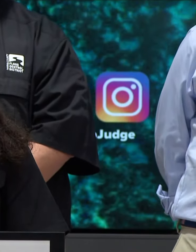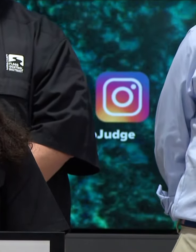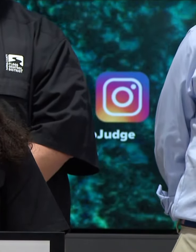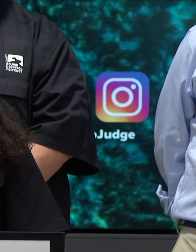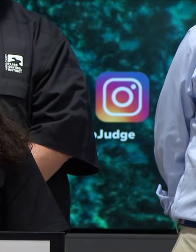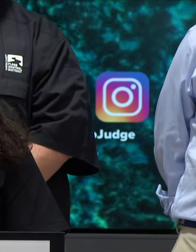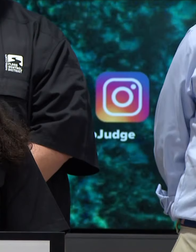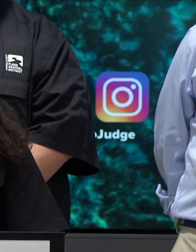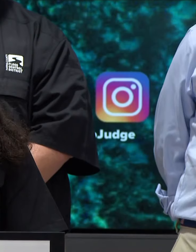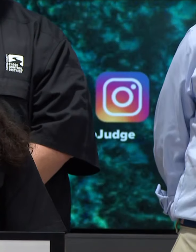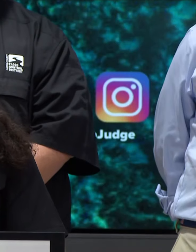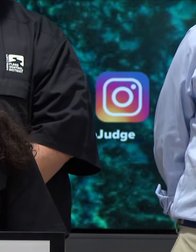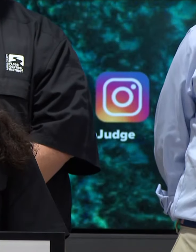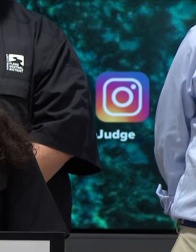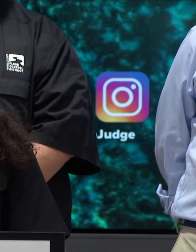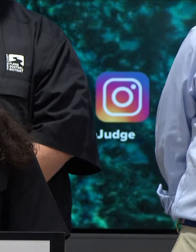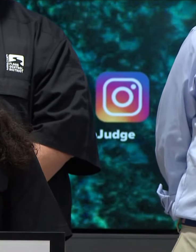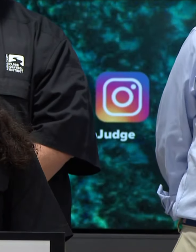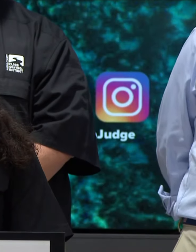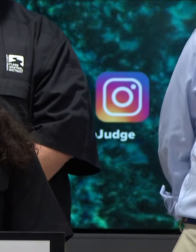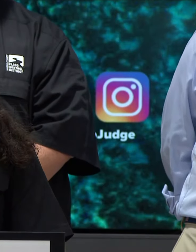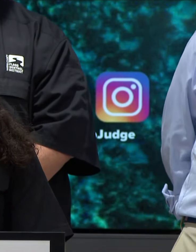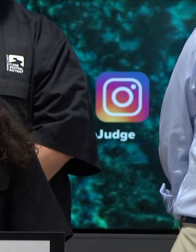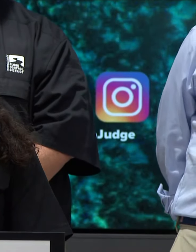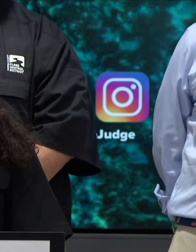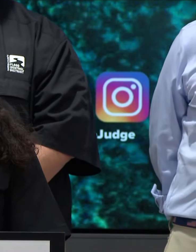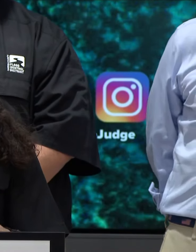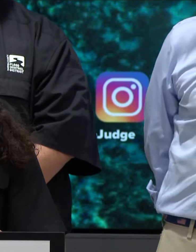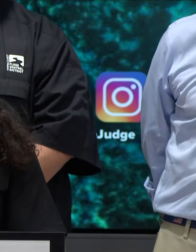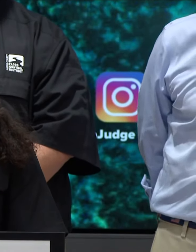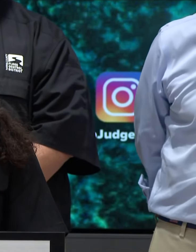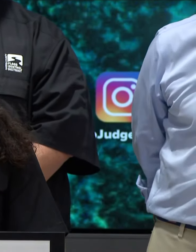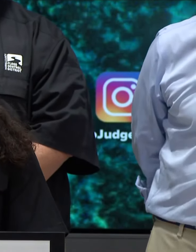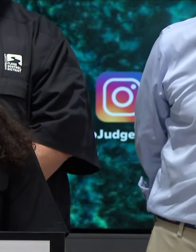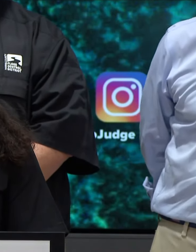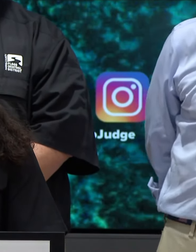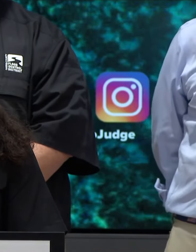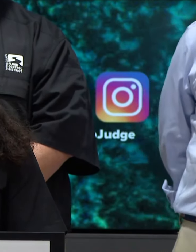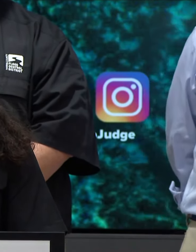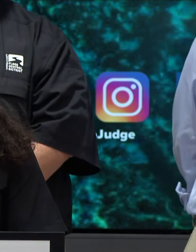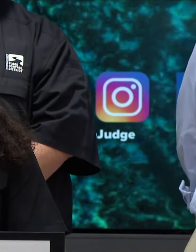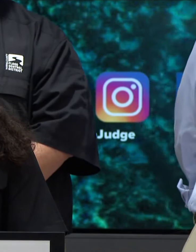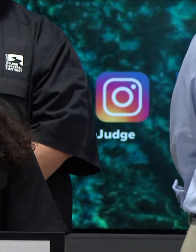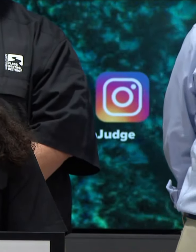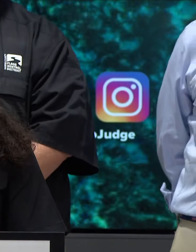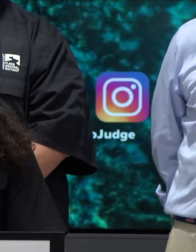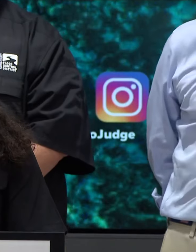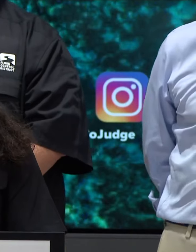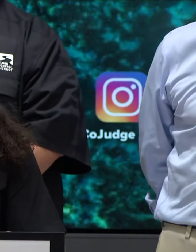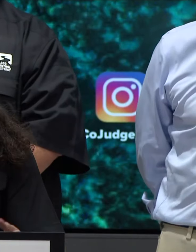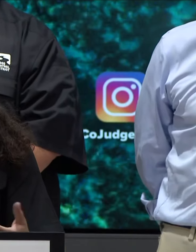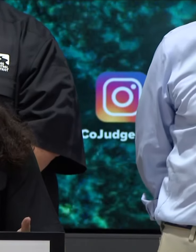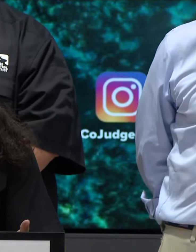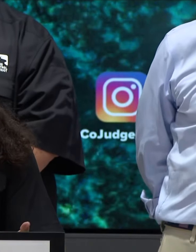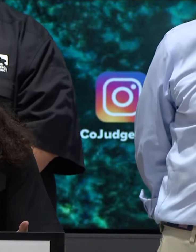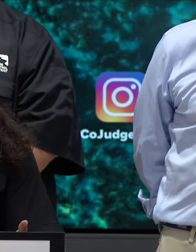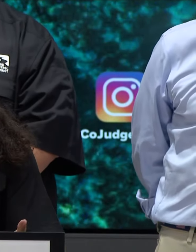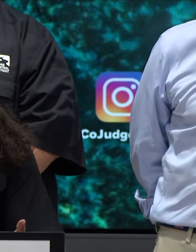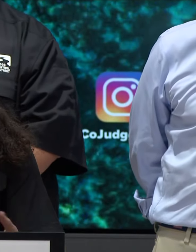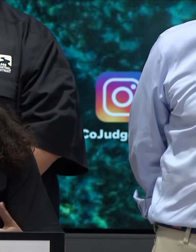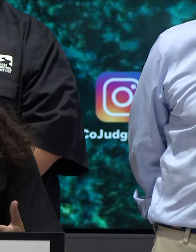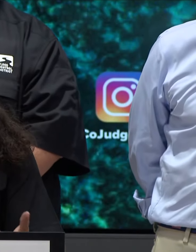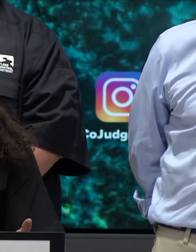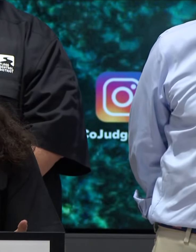ok, obvio tenemos que tomar agua, pero es peligroso. Mucha gente muere anualmente por la deshidratación y ahora sin